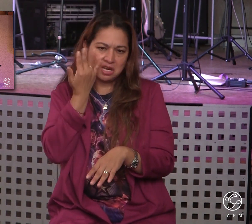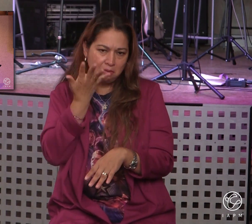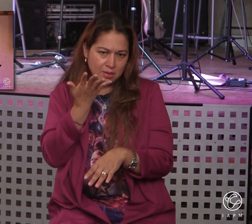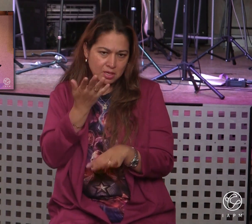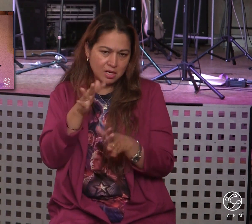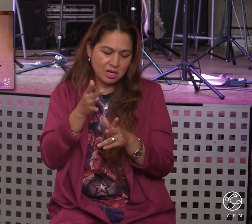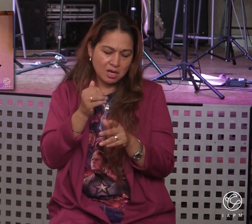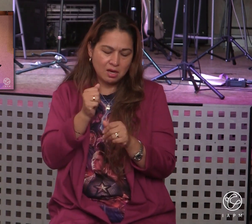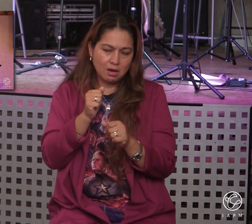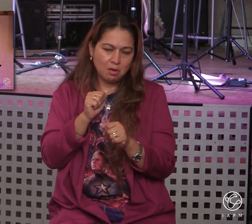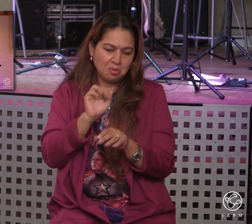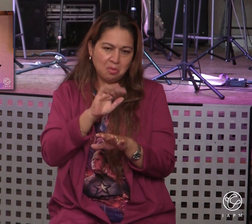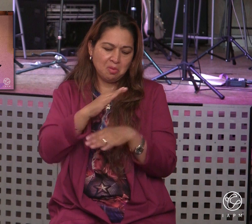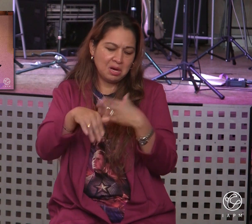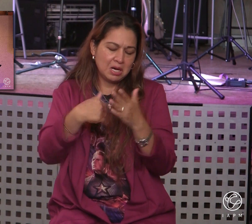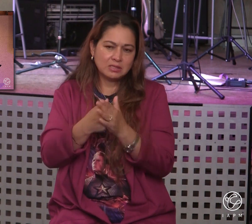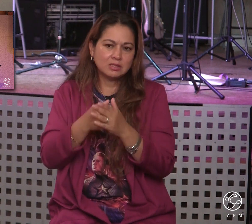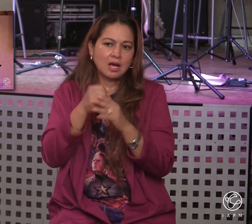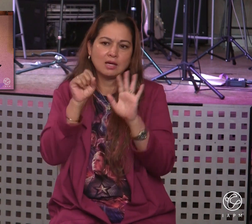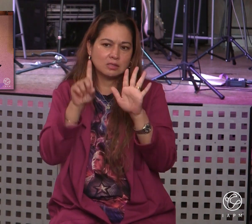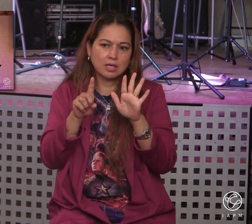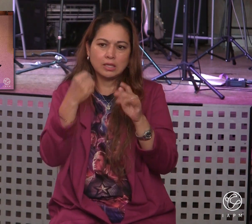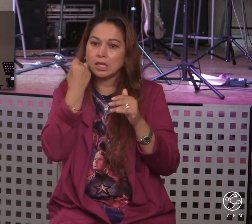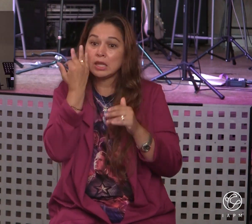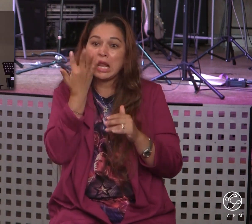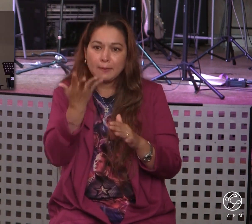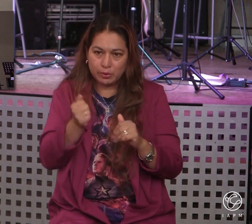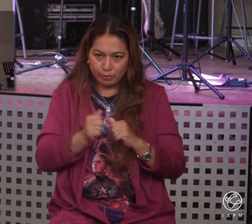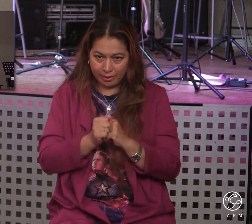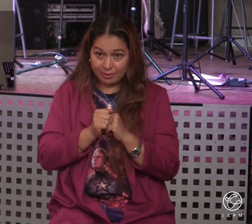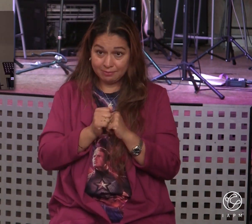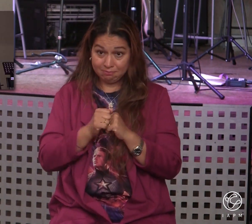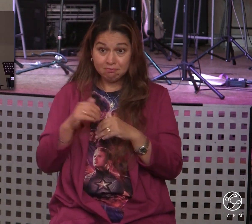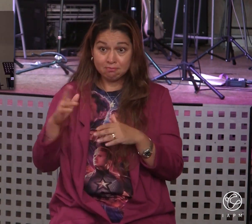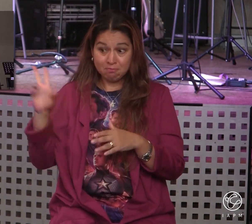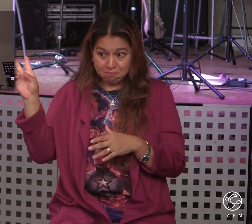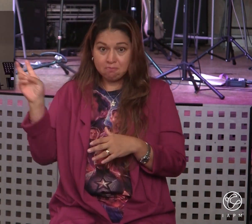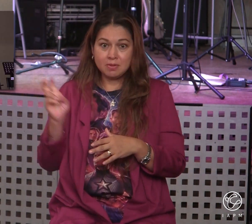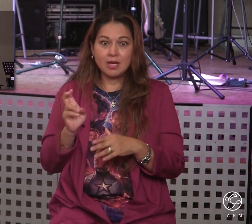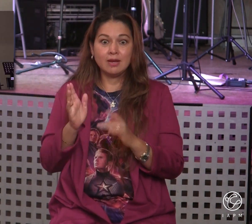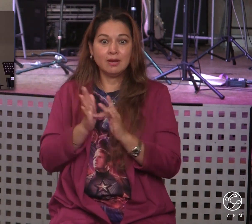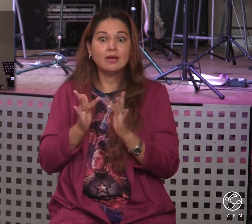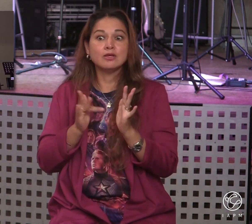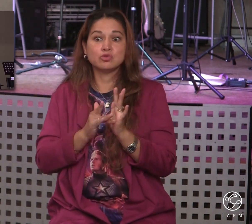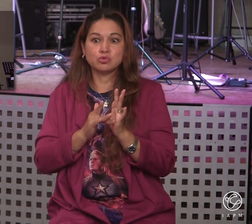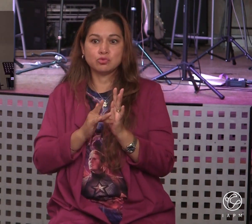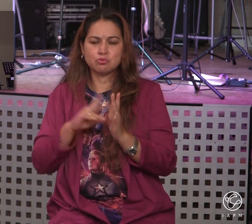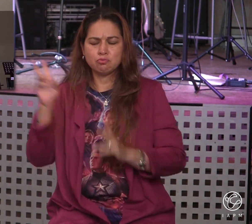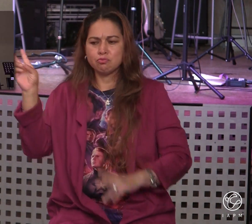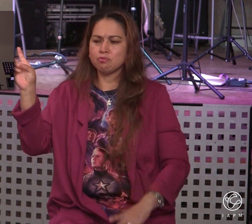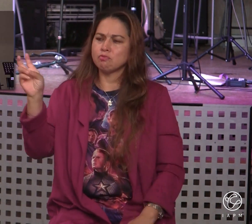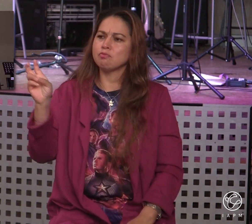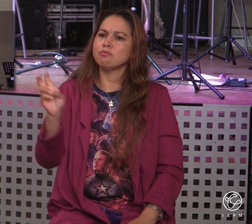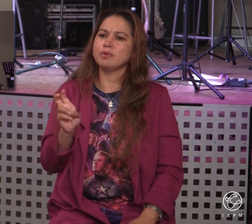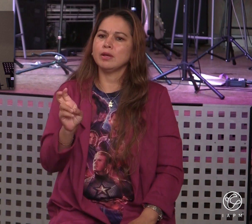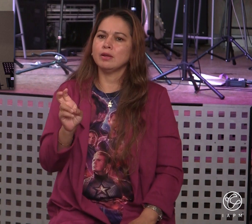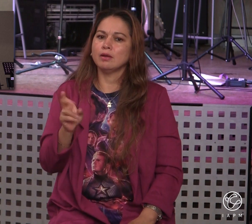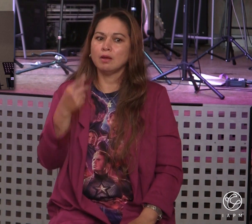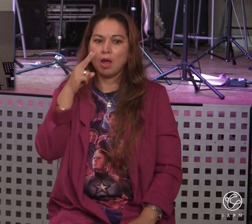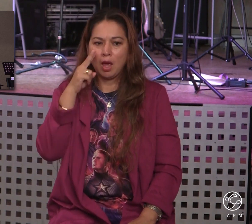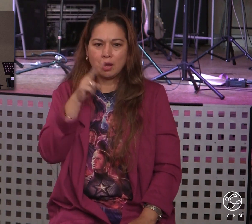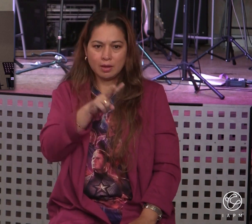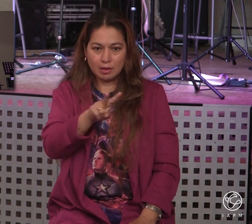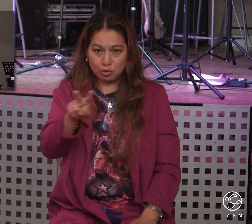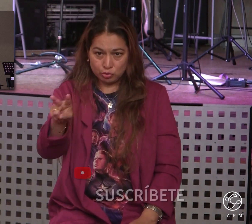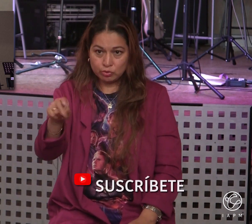Había dos maneras de medir las vigilias. Unos lo hacían en 3 vigilias, separaban la noche en 3 y otros en 4. Esta está separada en 4,